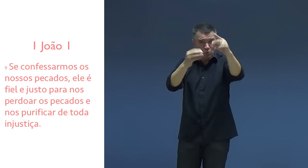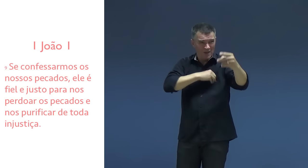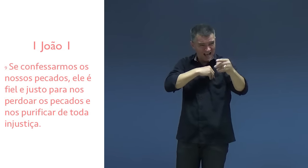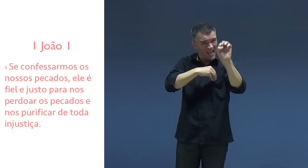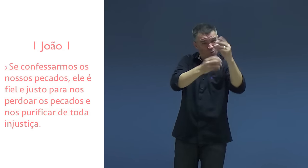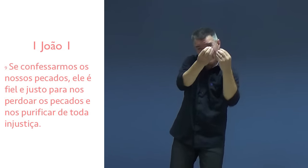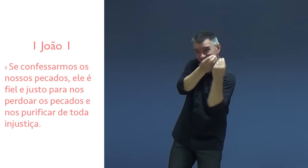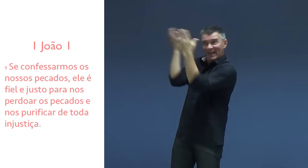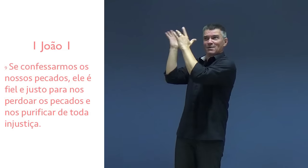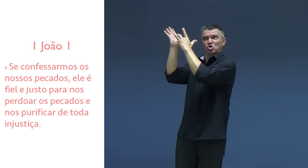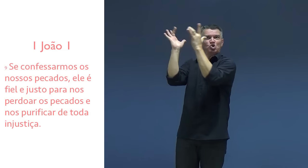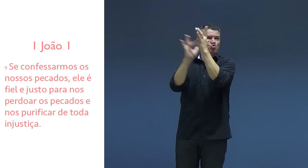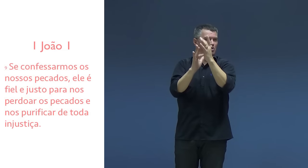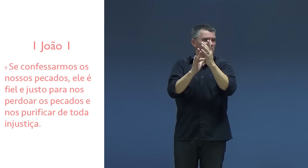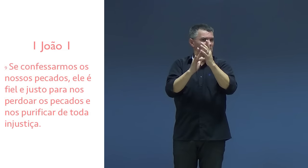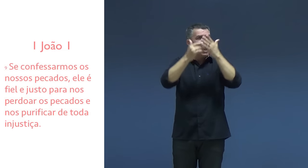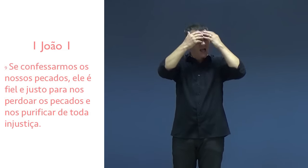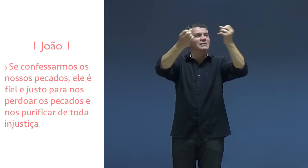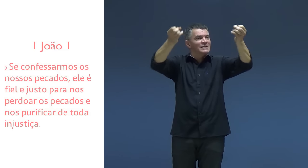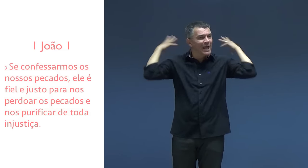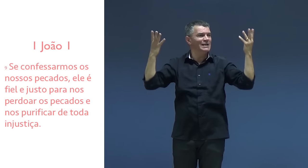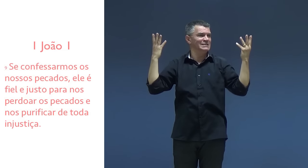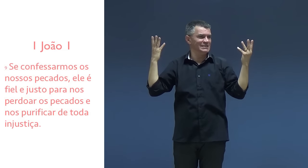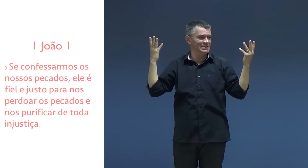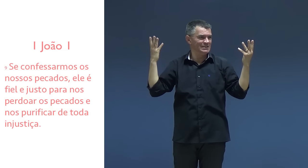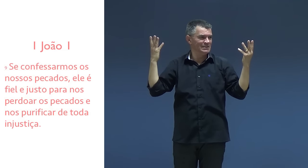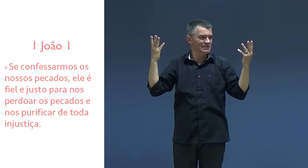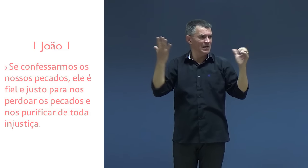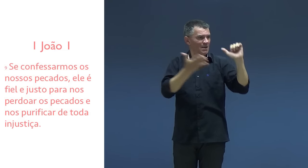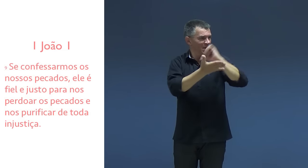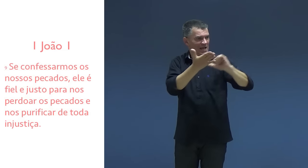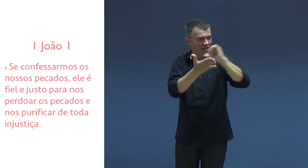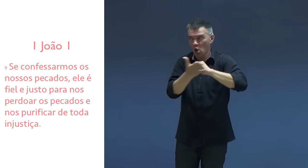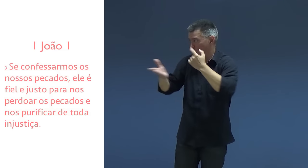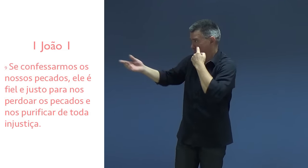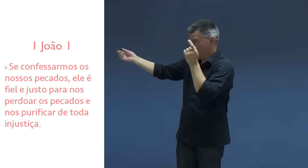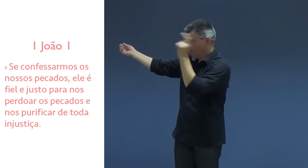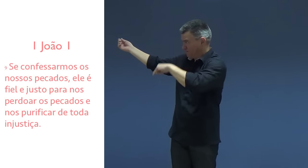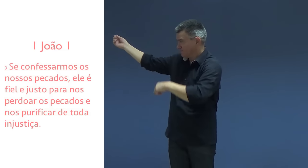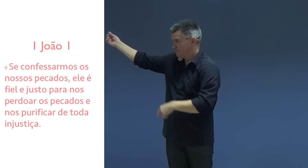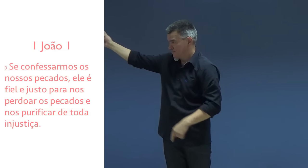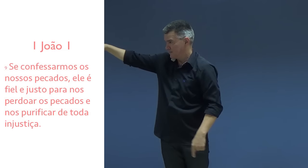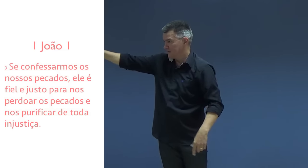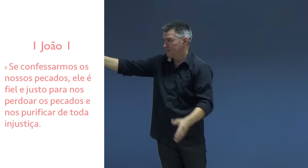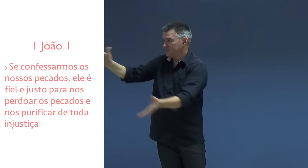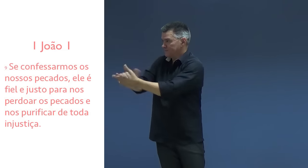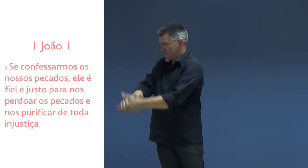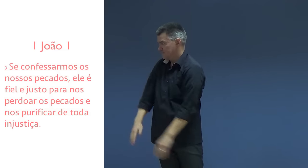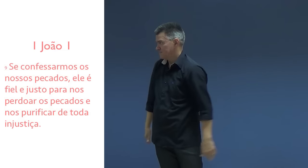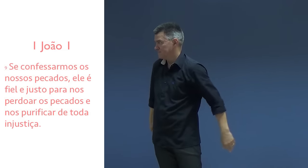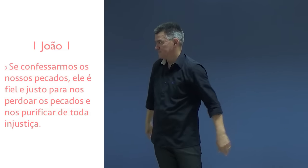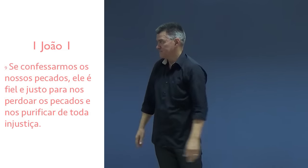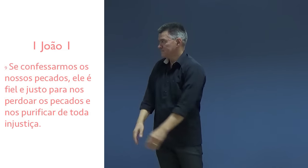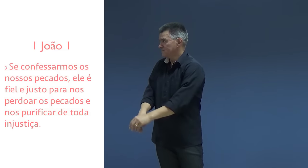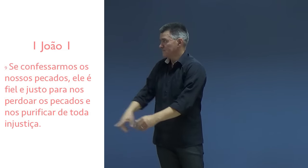Que Jesus, ele morreu na cruz, faz o seu pecado, não esqueça as coisas do passado, apague, olha ali, pronto.